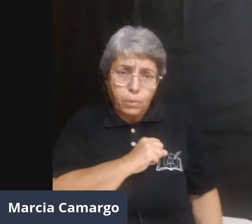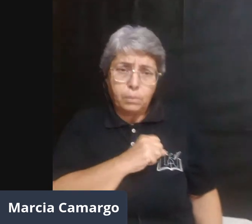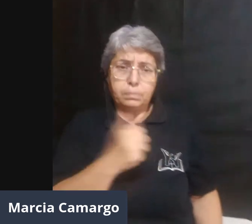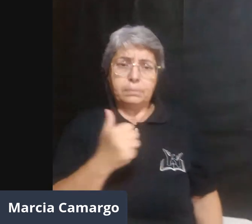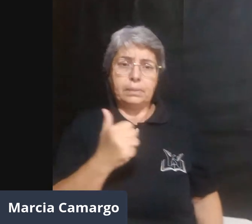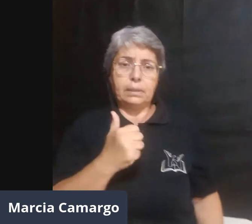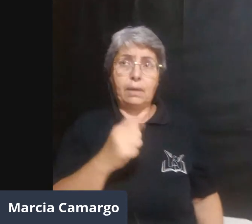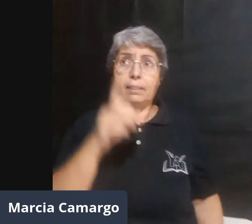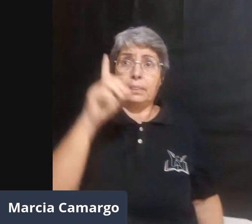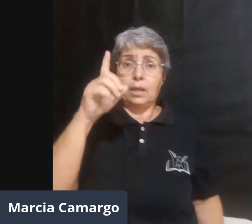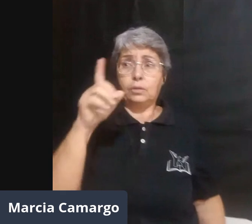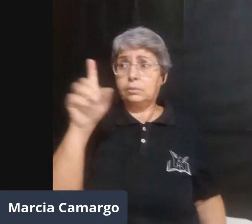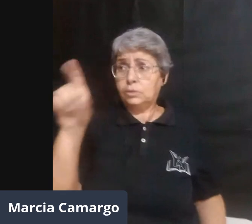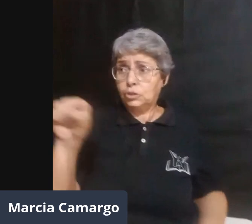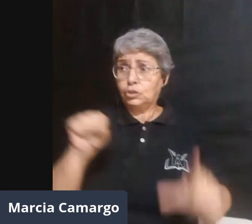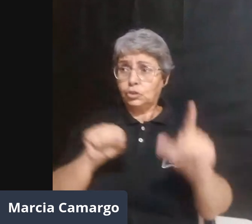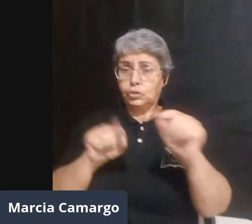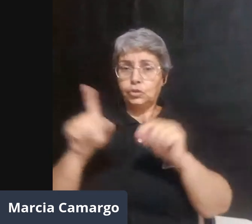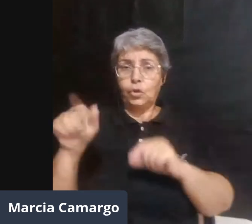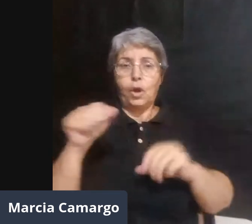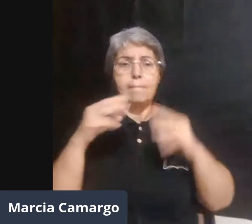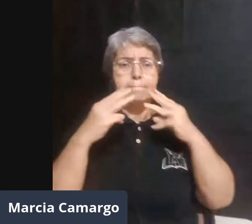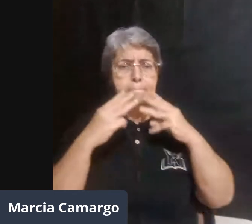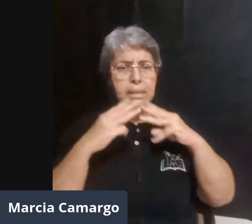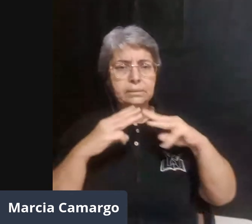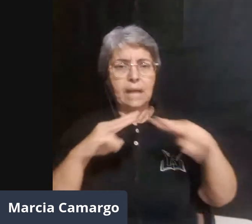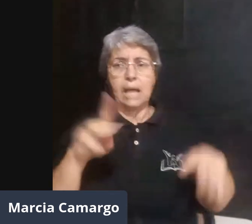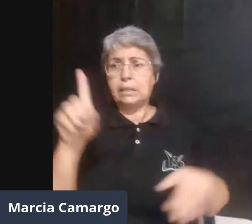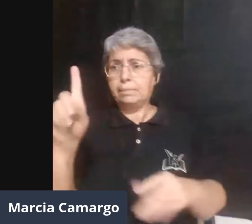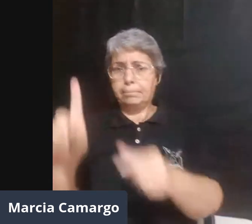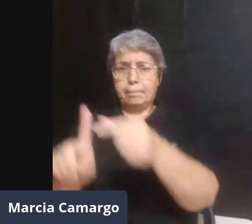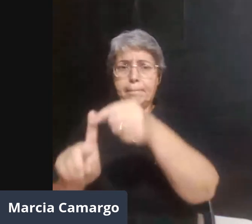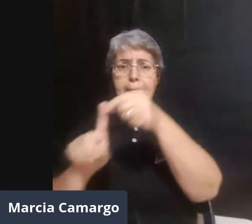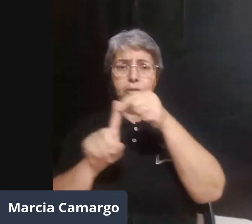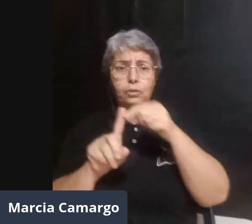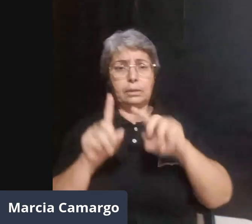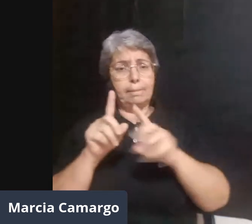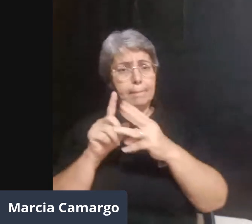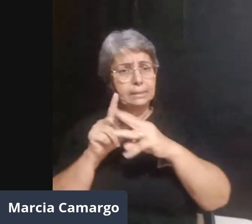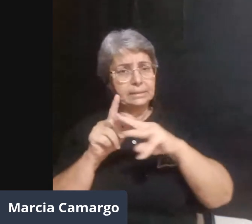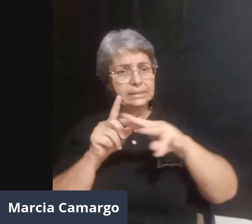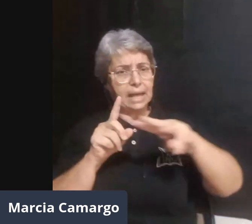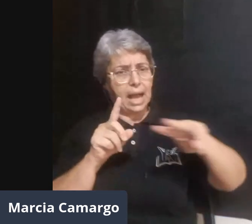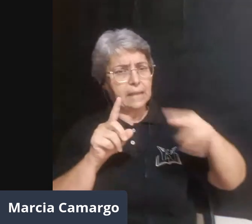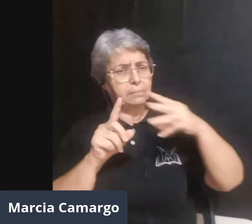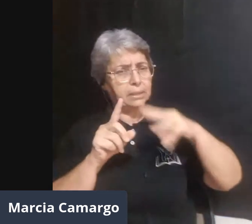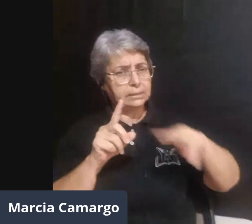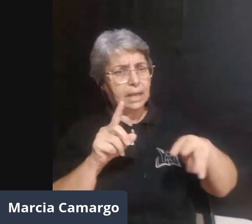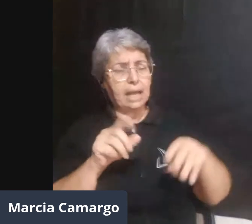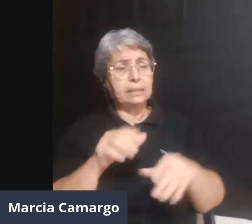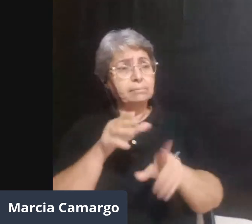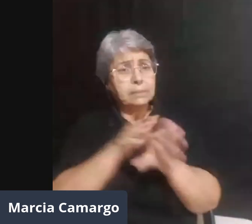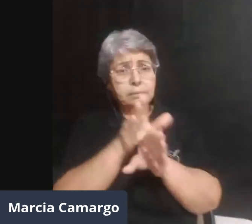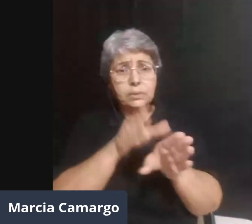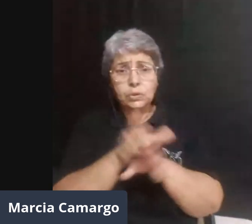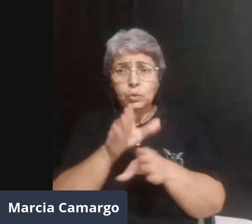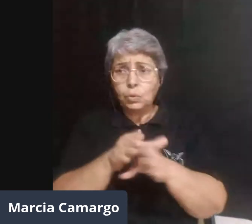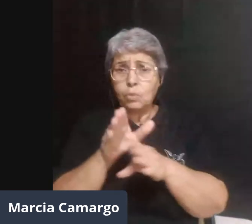mensagens por esses mensageiros para advertir a noiva do perigo, mas